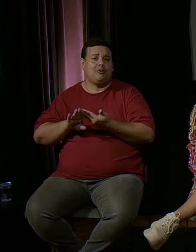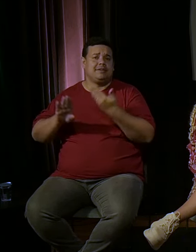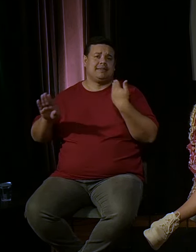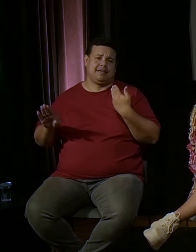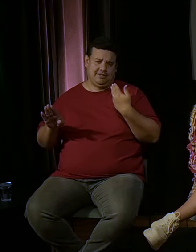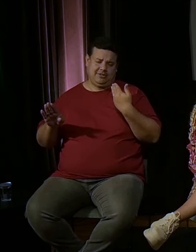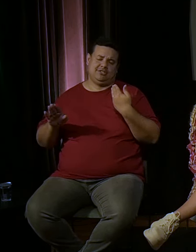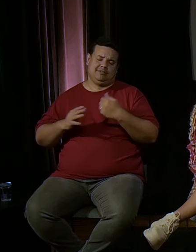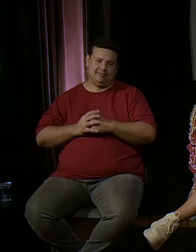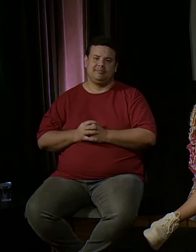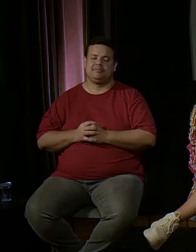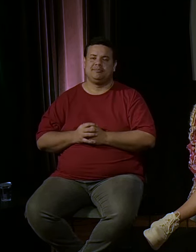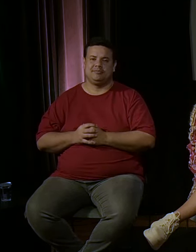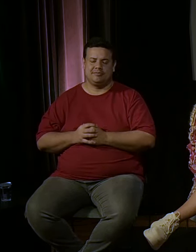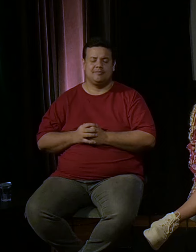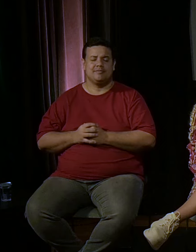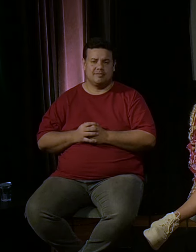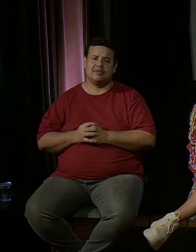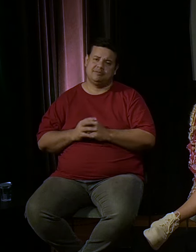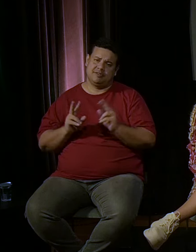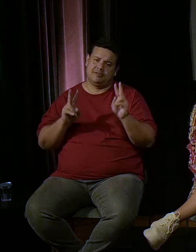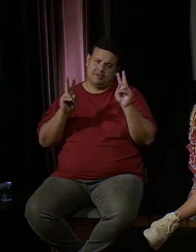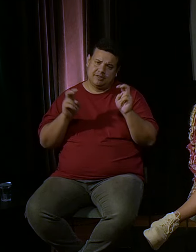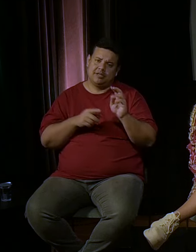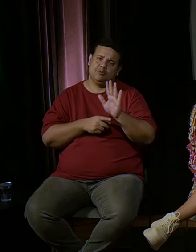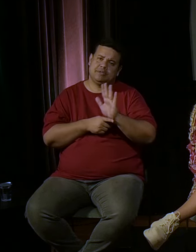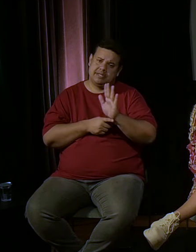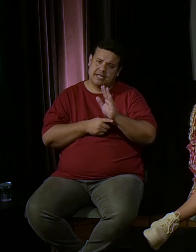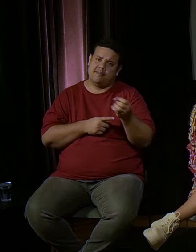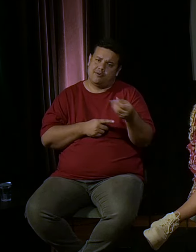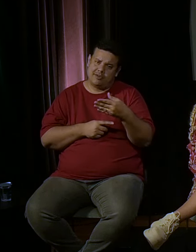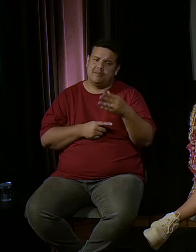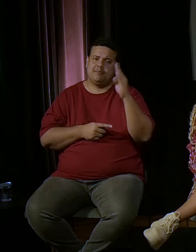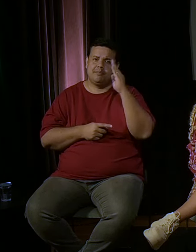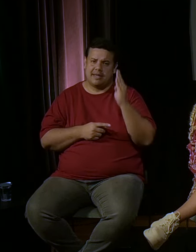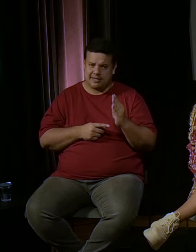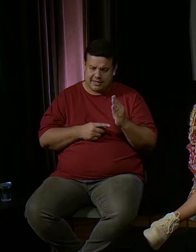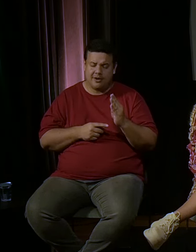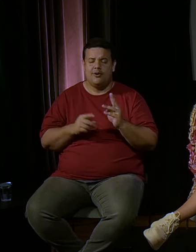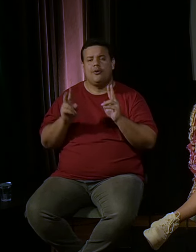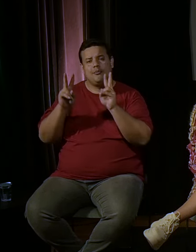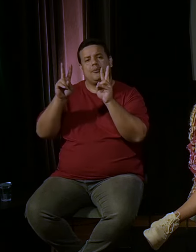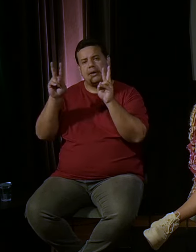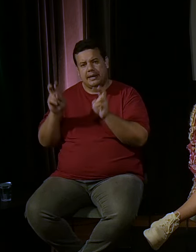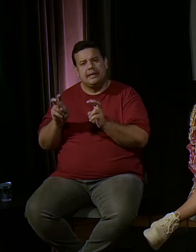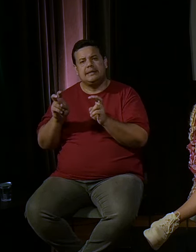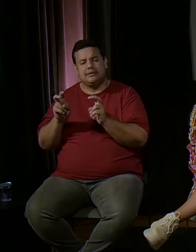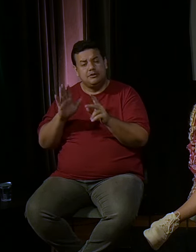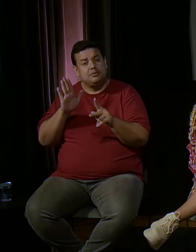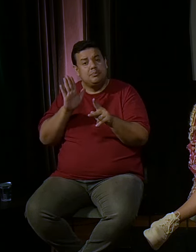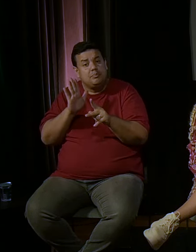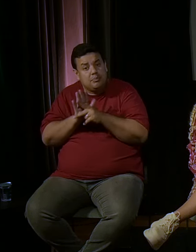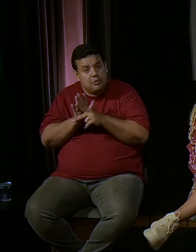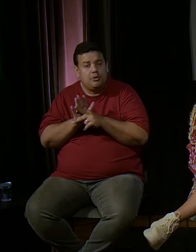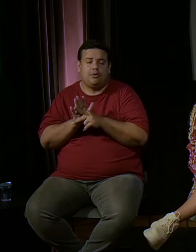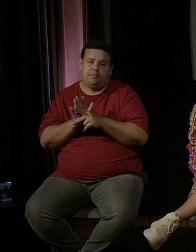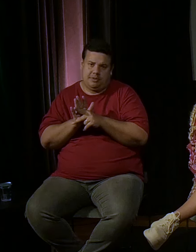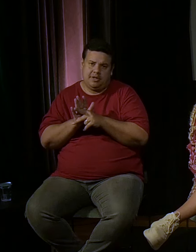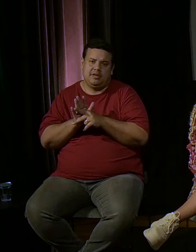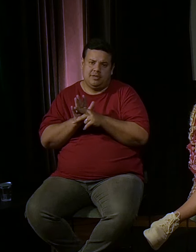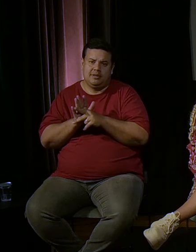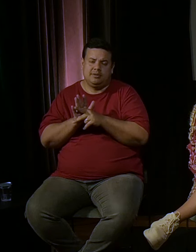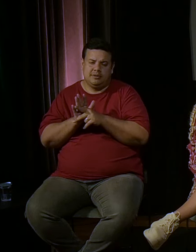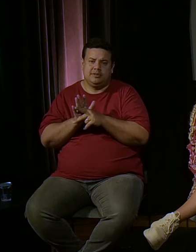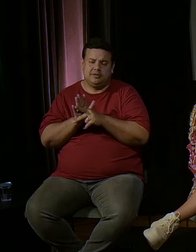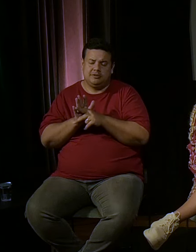dela. Tanto cinema contemporâneo brasileiro, como as questões específicas